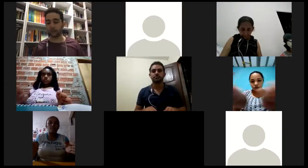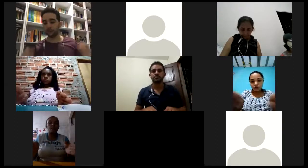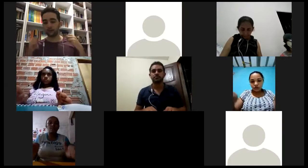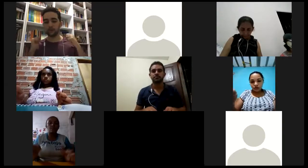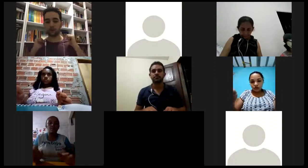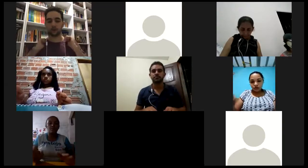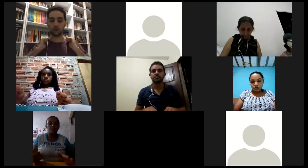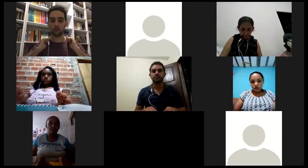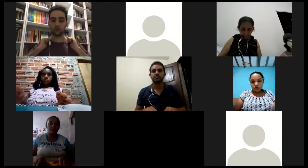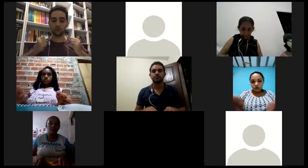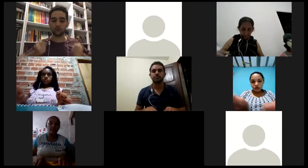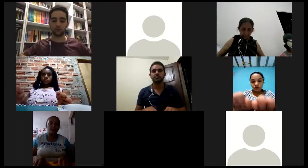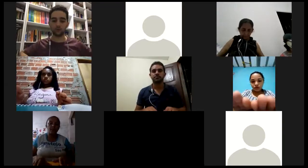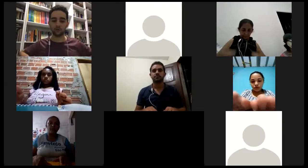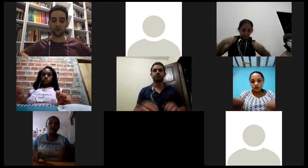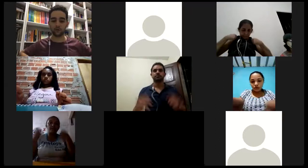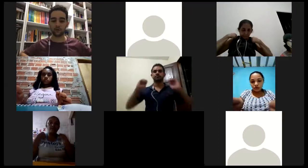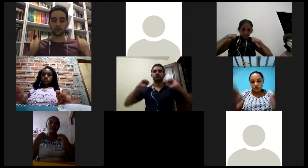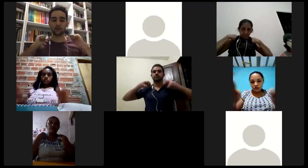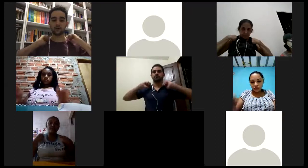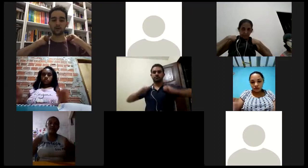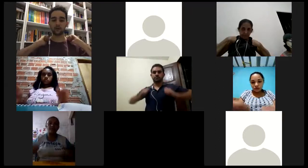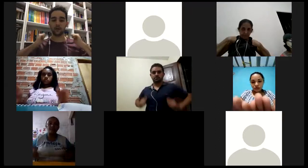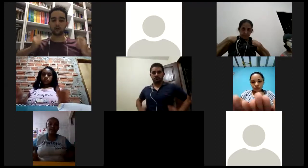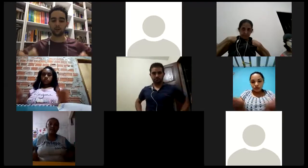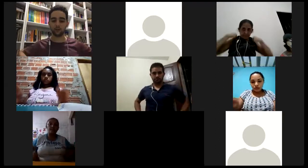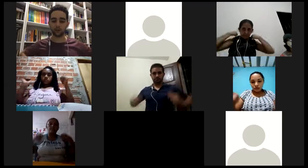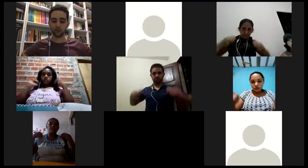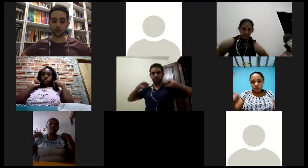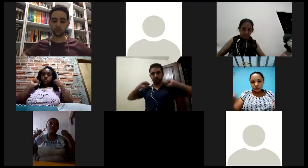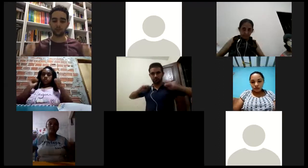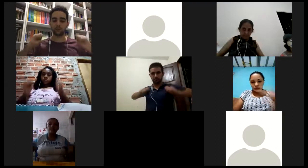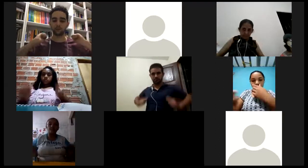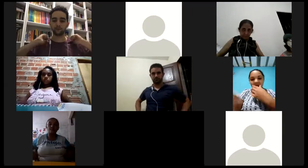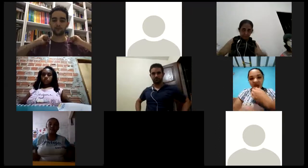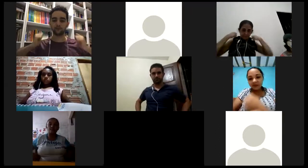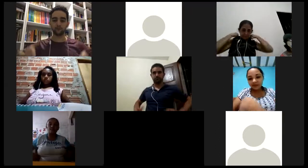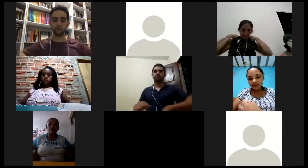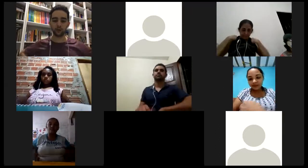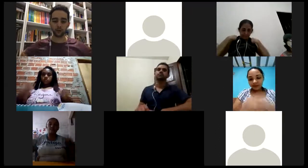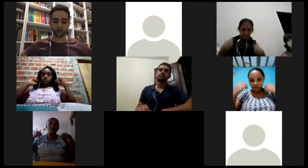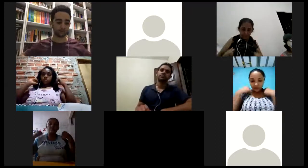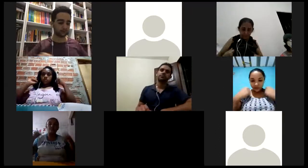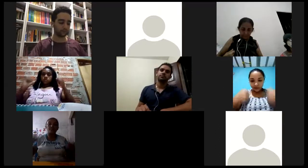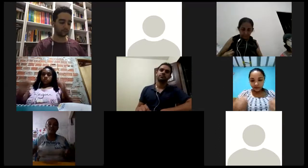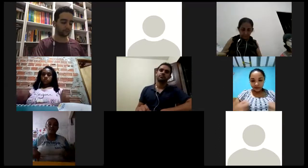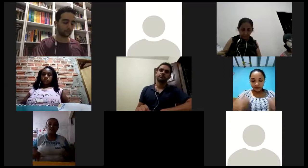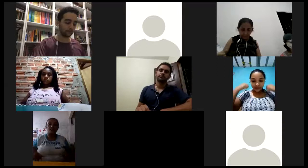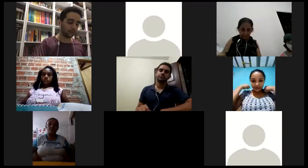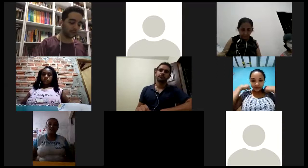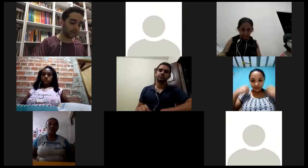Mochila. Vou colocar aqui no meu ombro e vou descer fazendo a alça da mochila. Mochila.